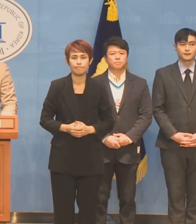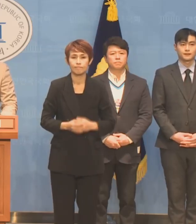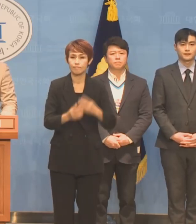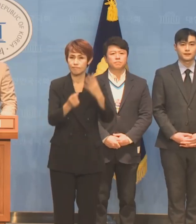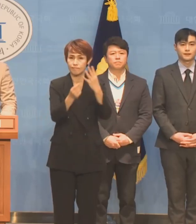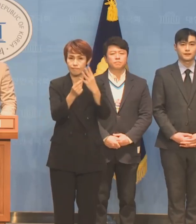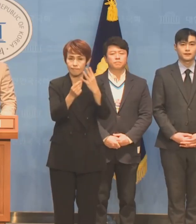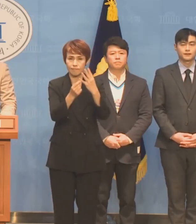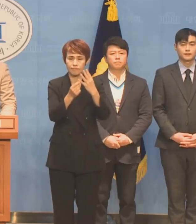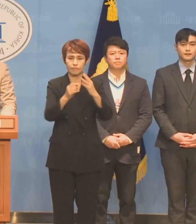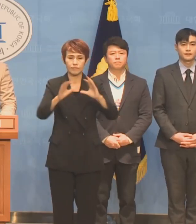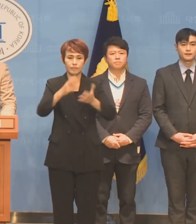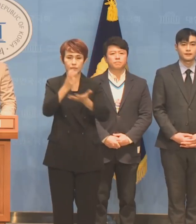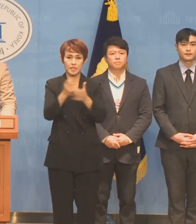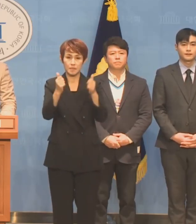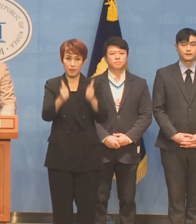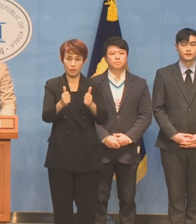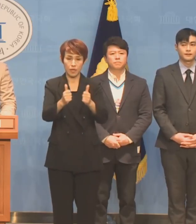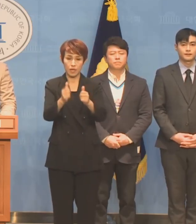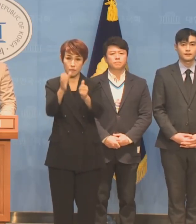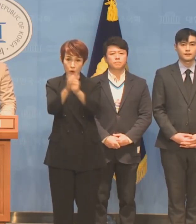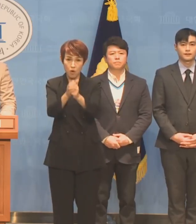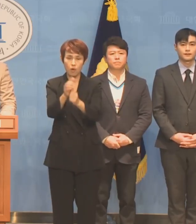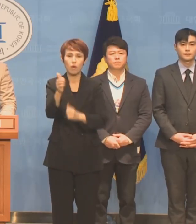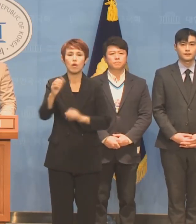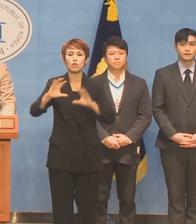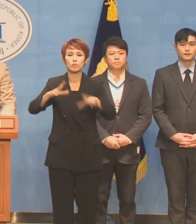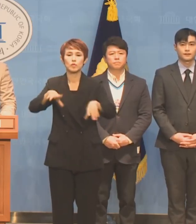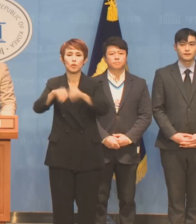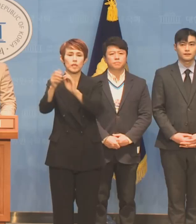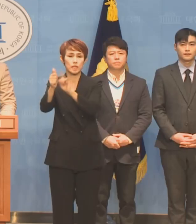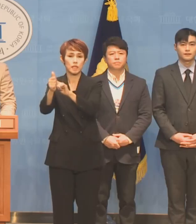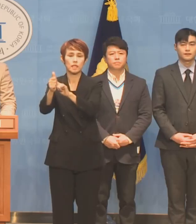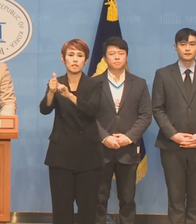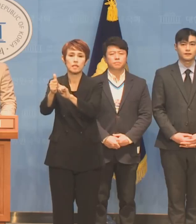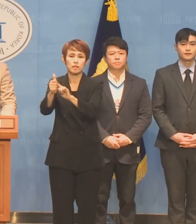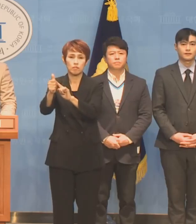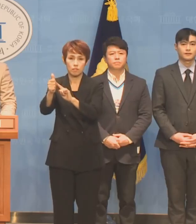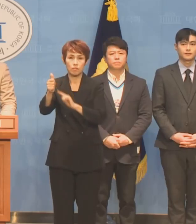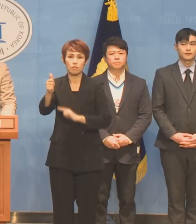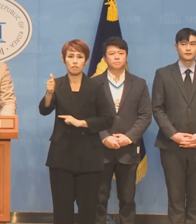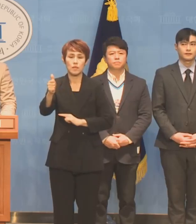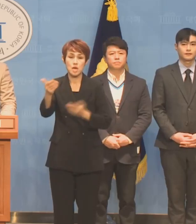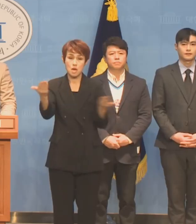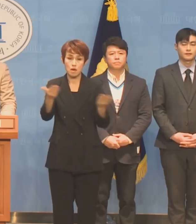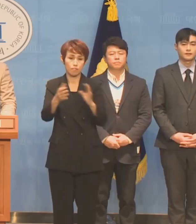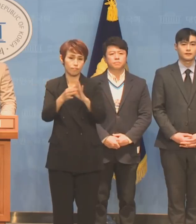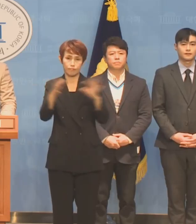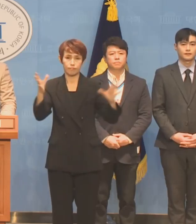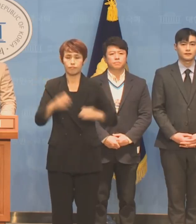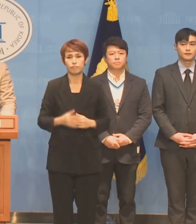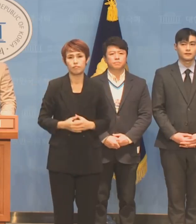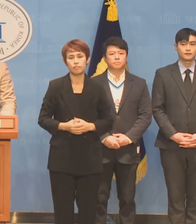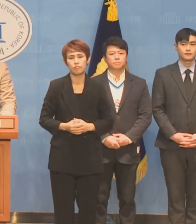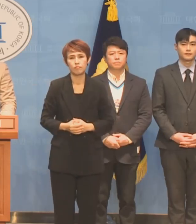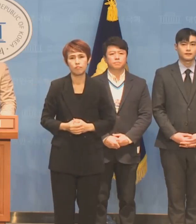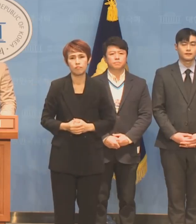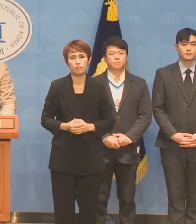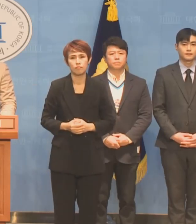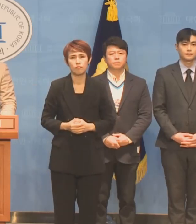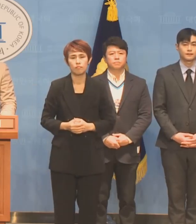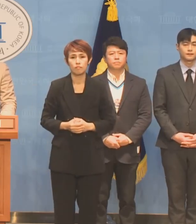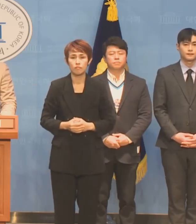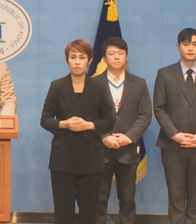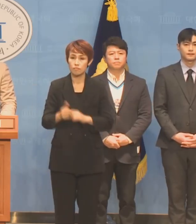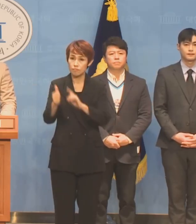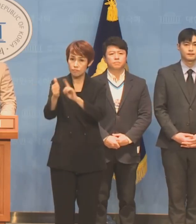넷째, 헌법재판관 임명은 한덕수 국무총리 대통령 권한대행의 직무 범위 바뀝니다.